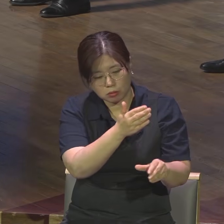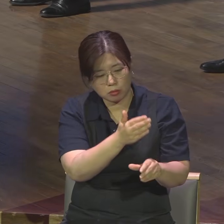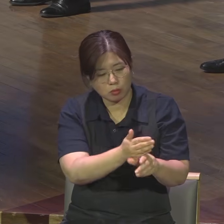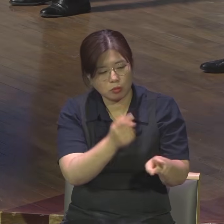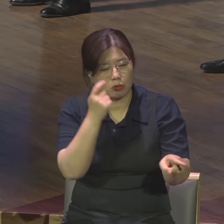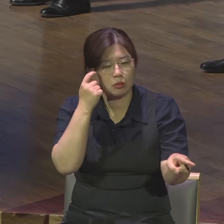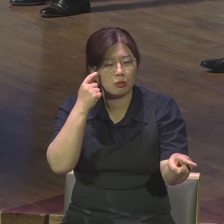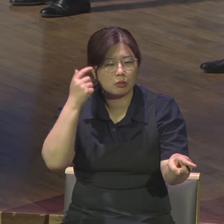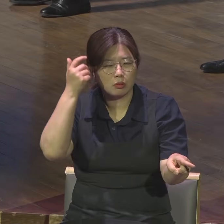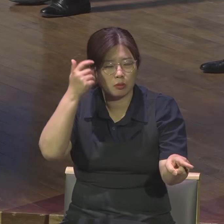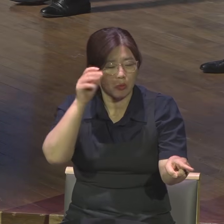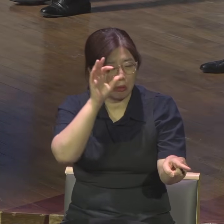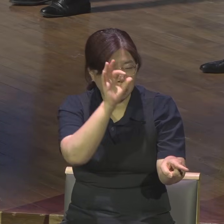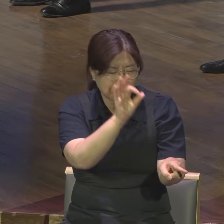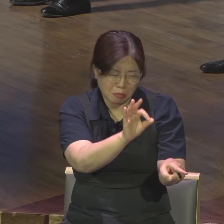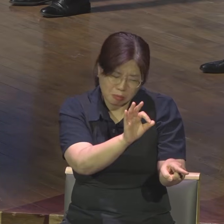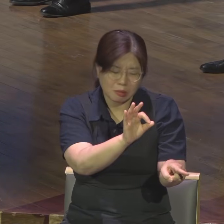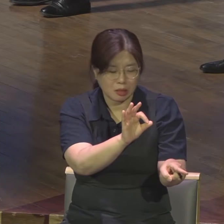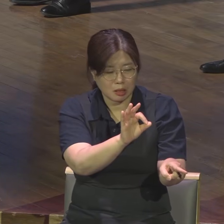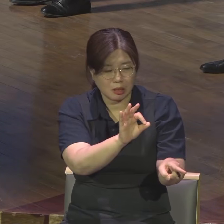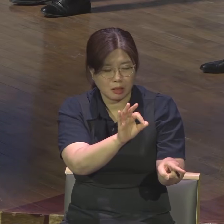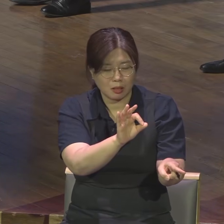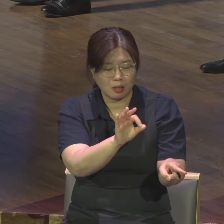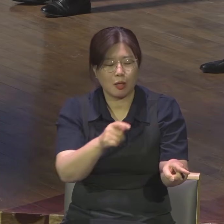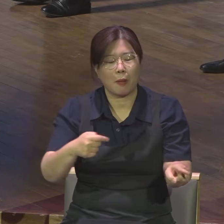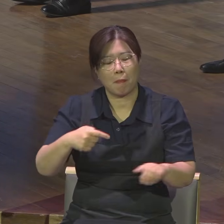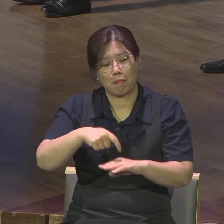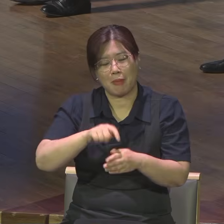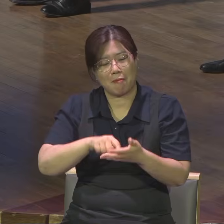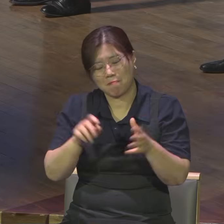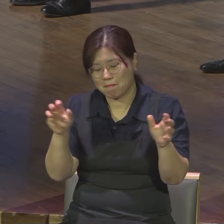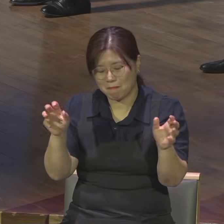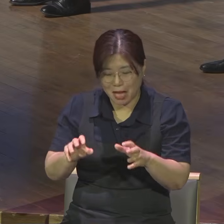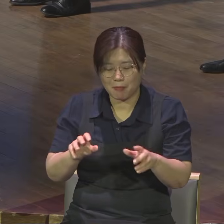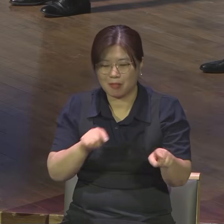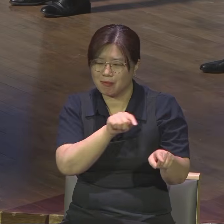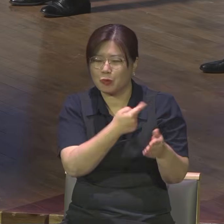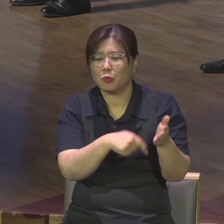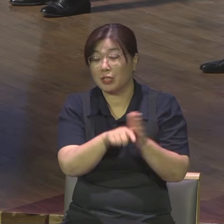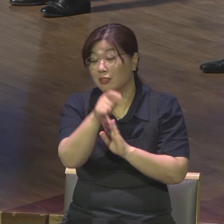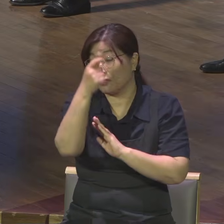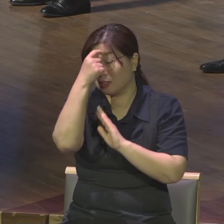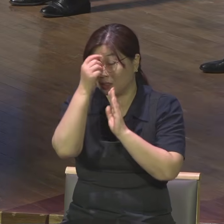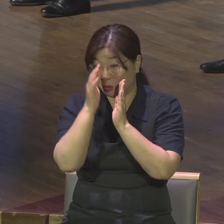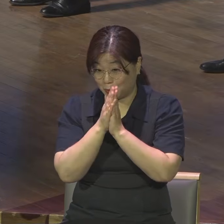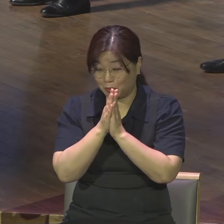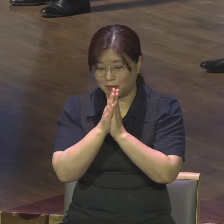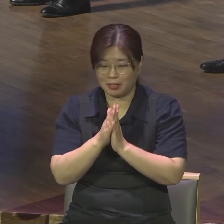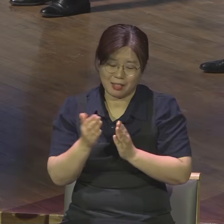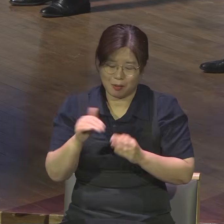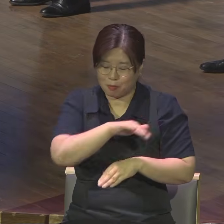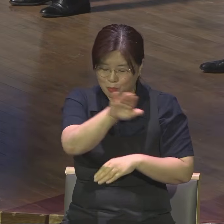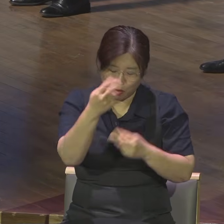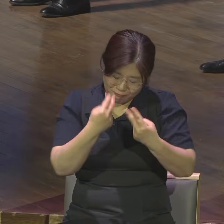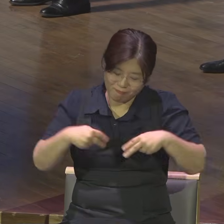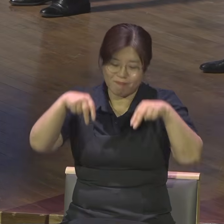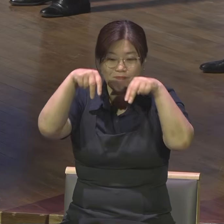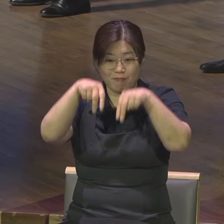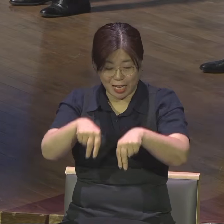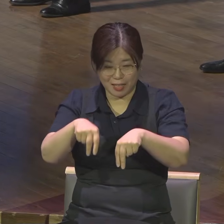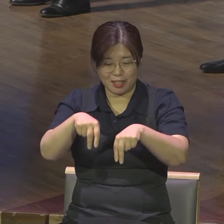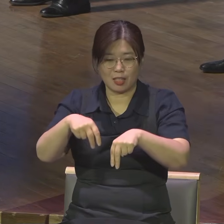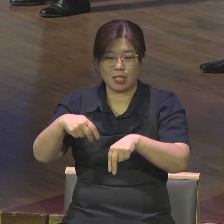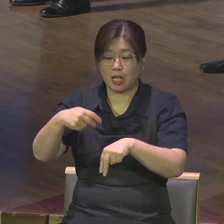통해 돌아올 것을 확신합니다. 다 일어나셔서 예레미야 선지자가 현장을 향해 기도했던 그